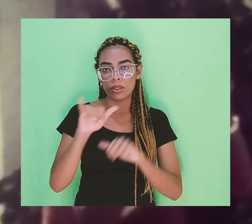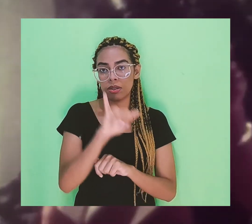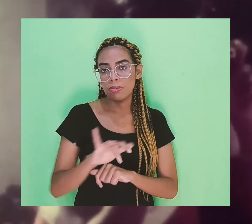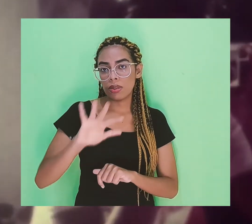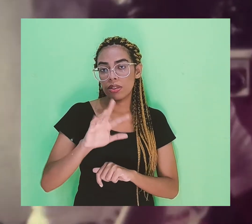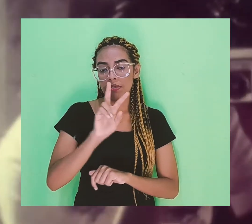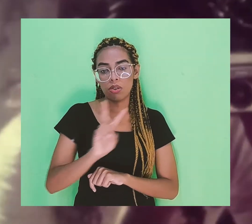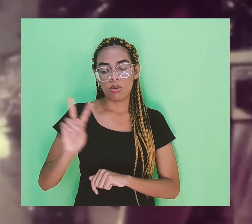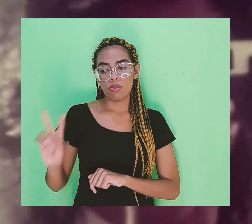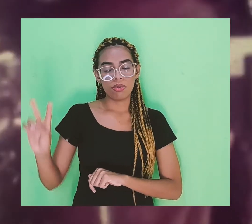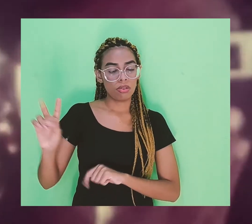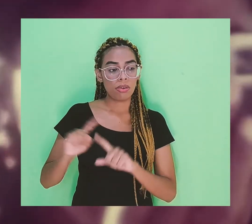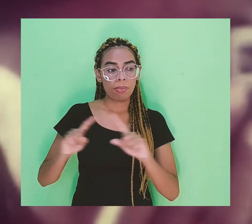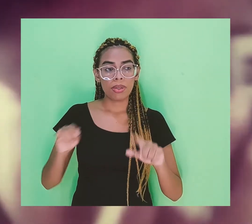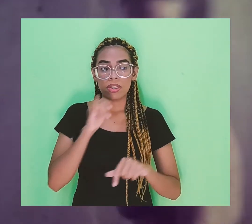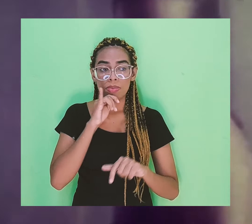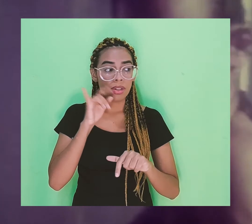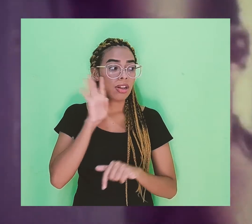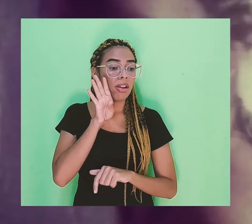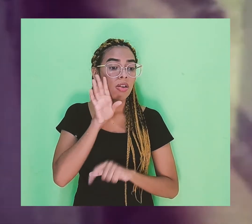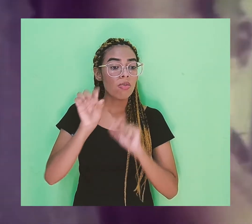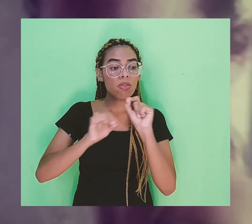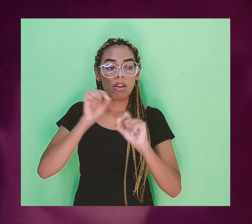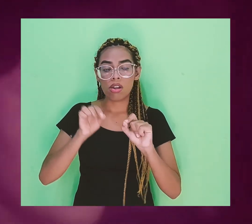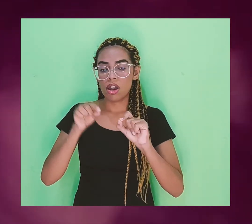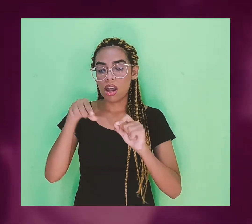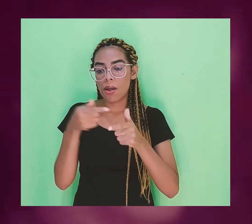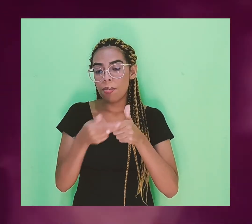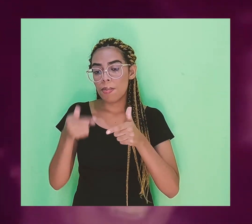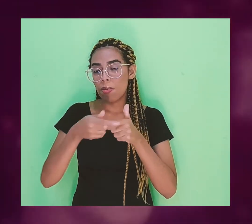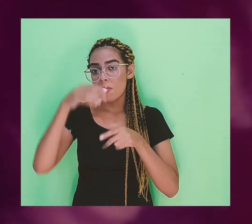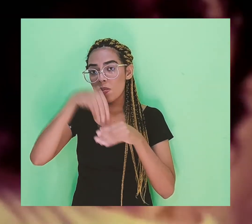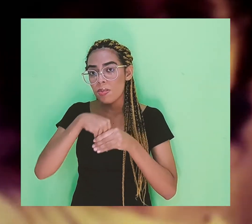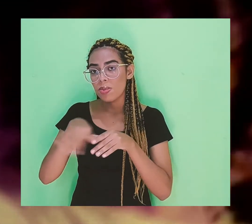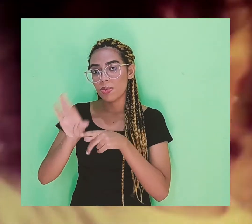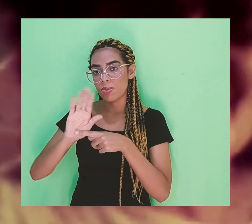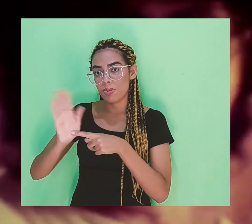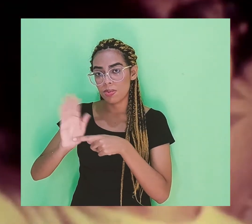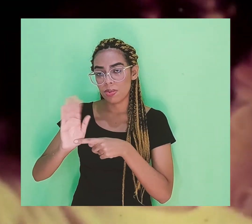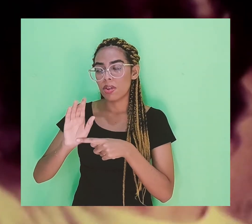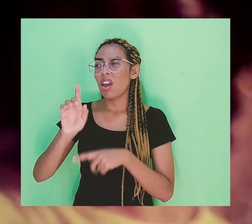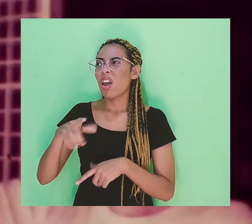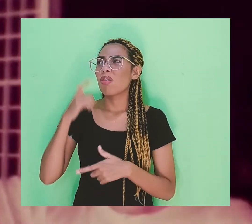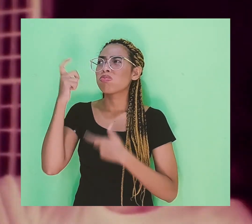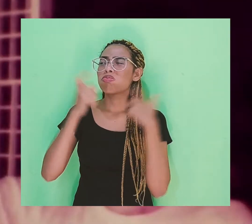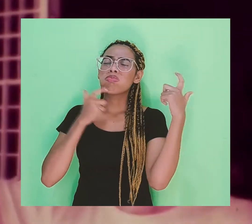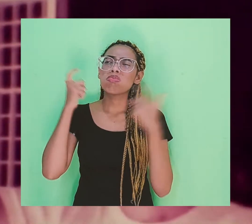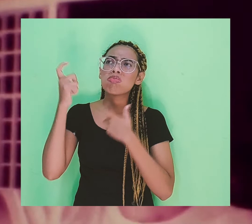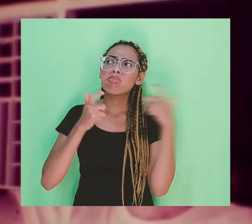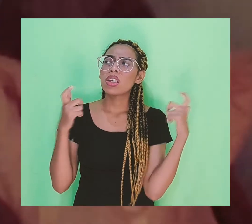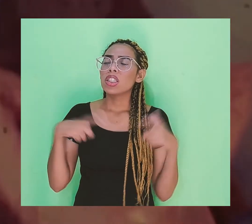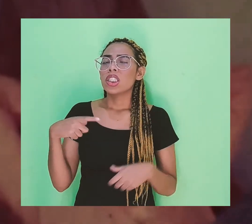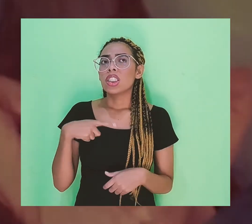valor e tudo, mas é esse conflito que torna interessante o debate, sabe? É uma preocupação, assim, mais uma vez,